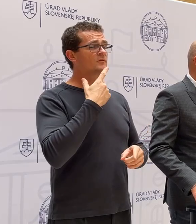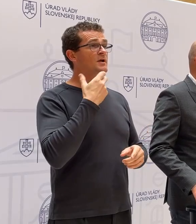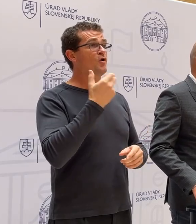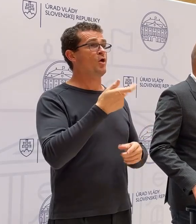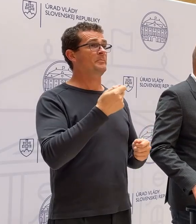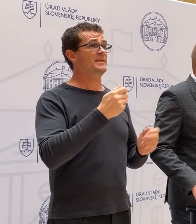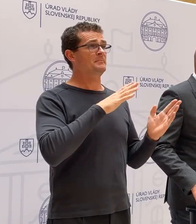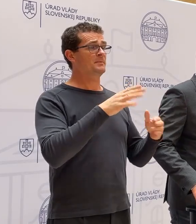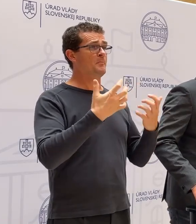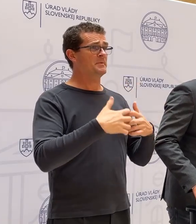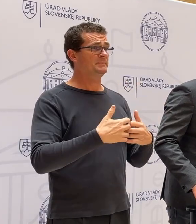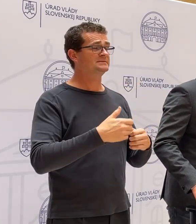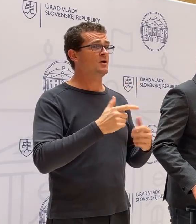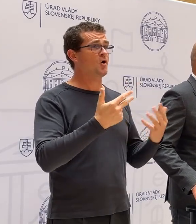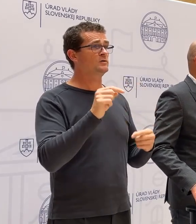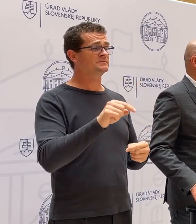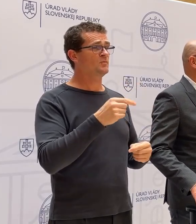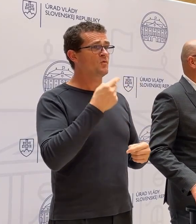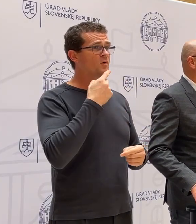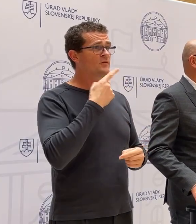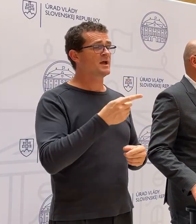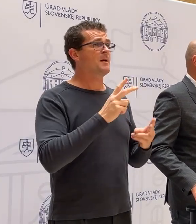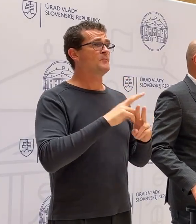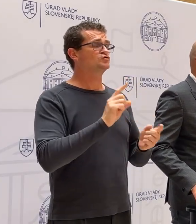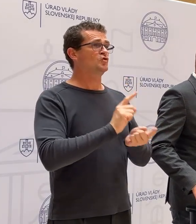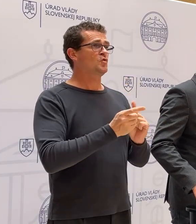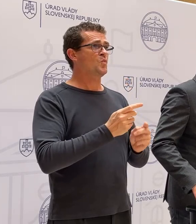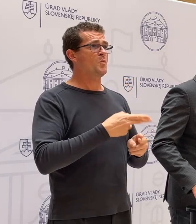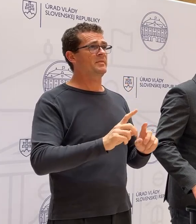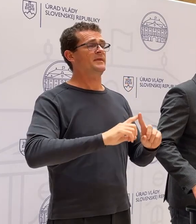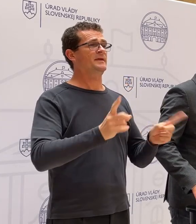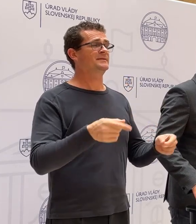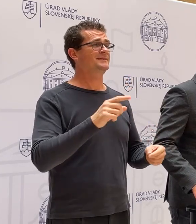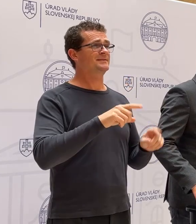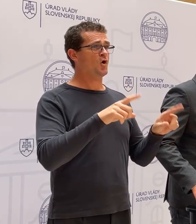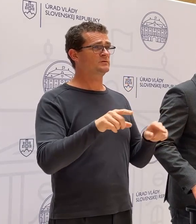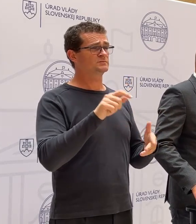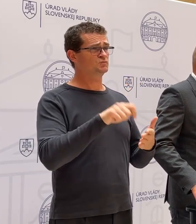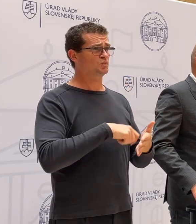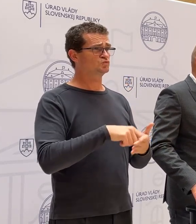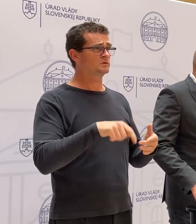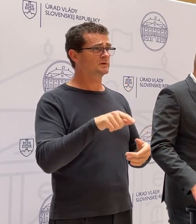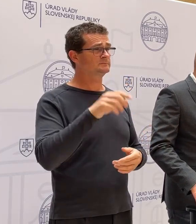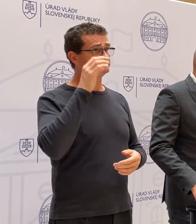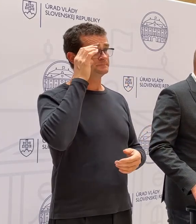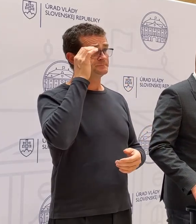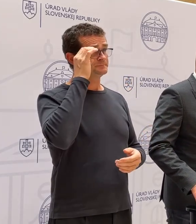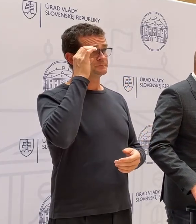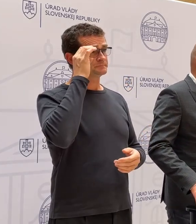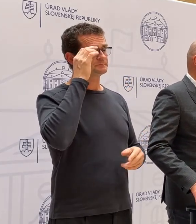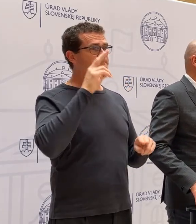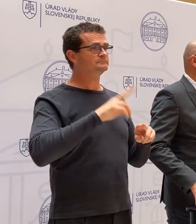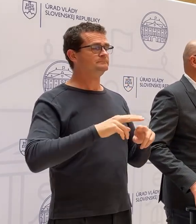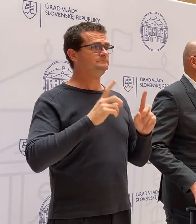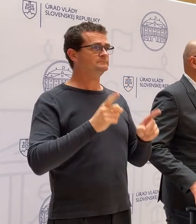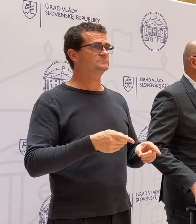koľko peňazí má ísť z priemyslu, ale v odseku 8 sa hovorí, že a môže sa dohodnúť niečo úplne iné. Čiže ten odsek chceme zrušiť a potom bude musieť